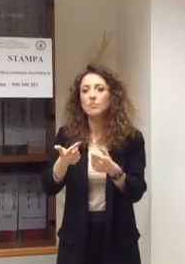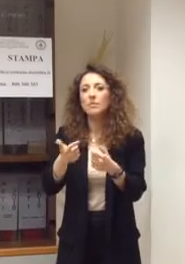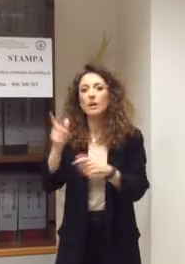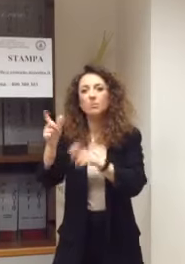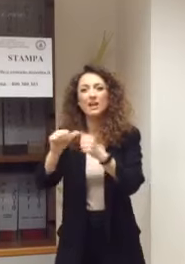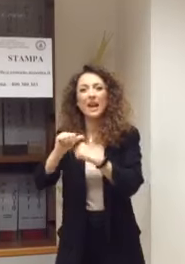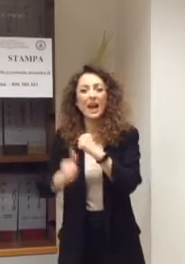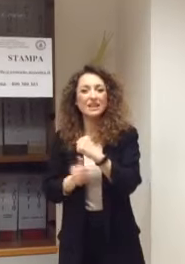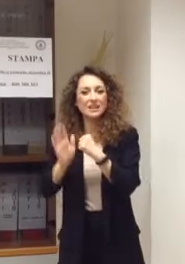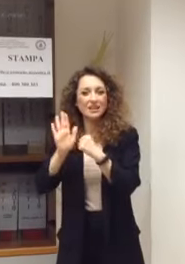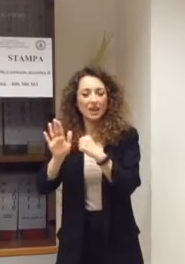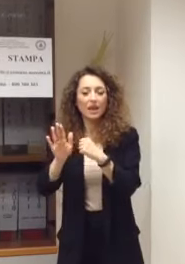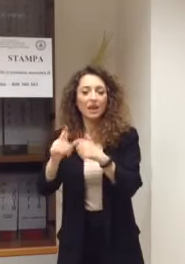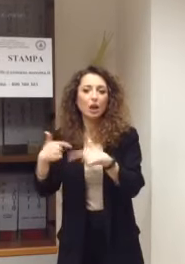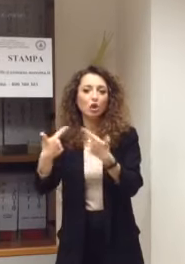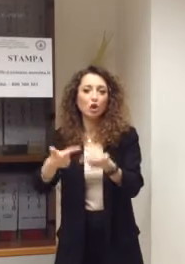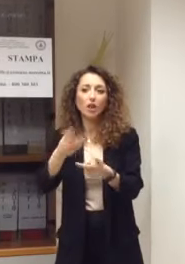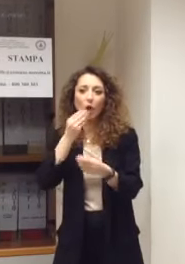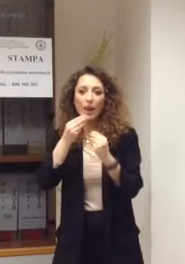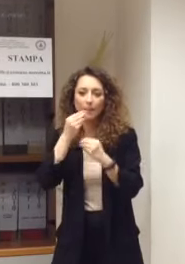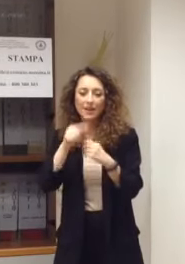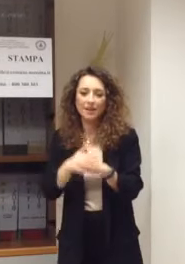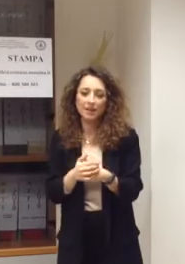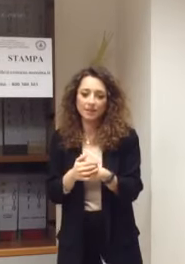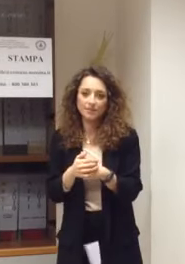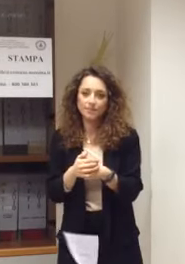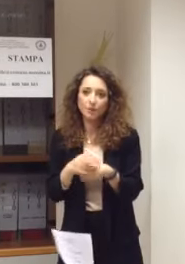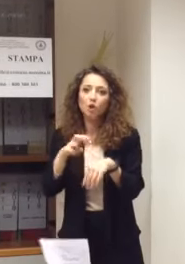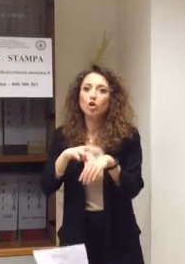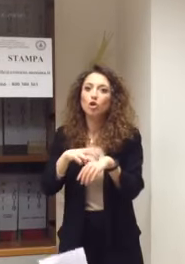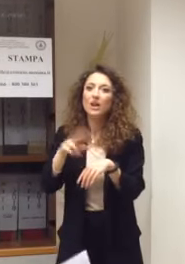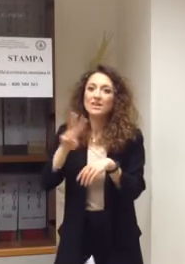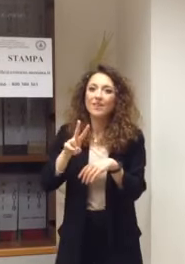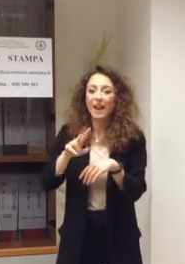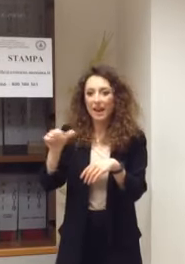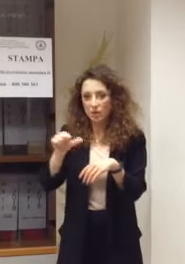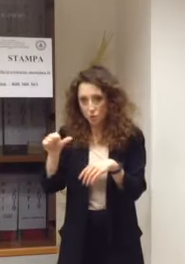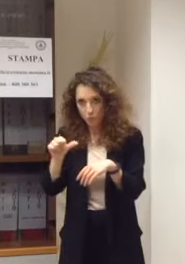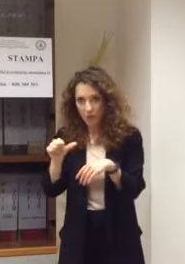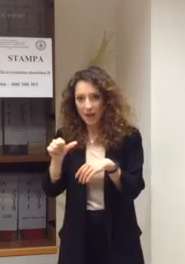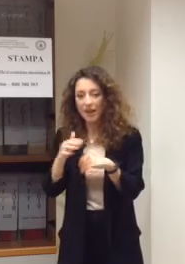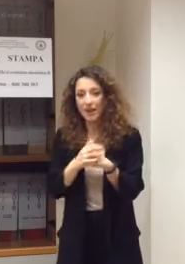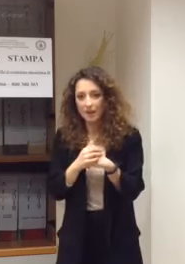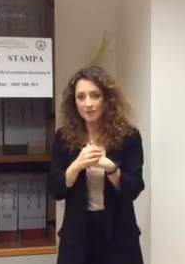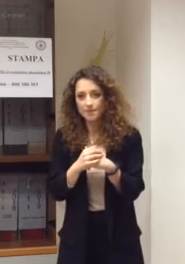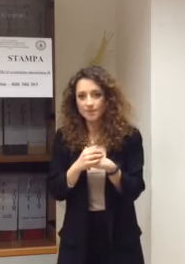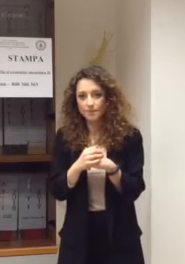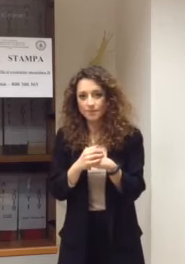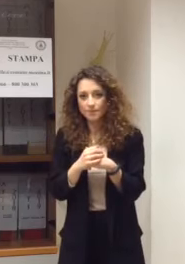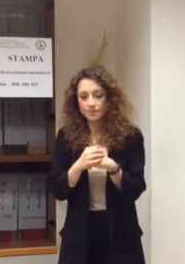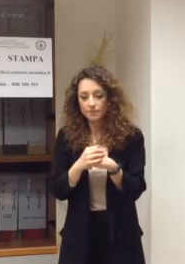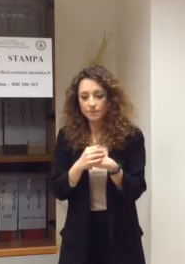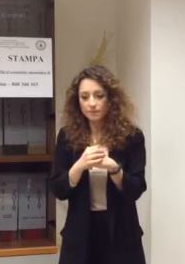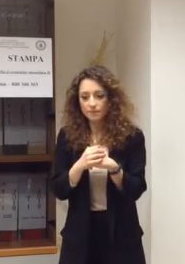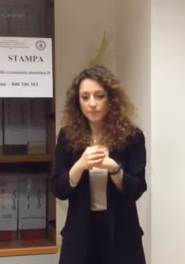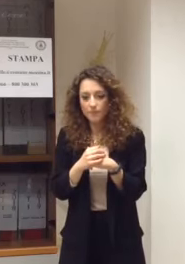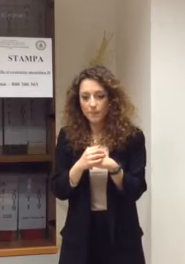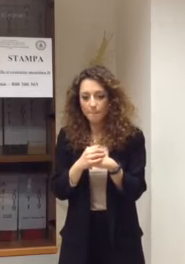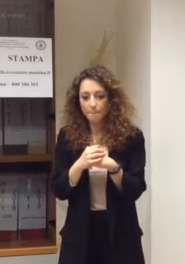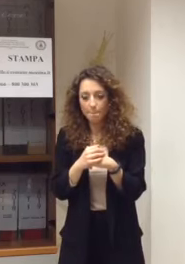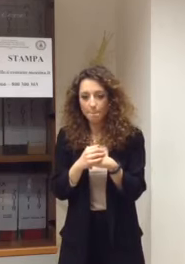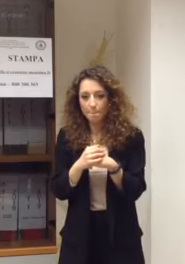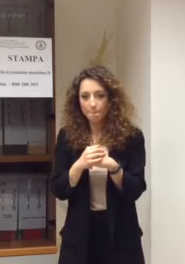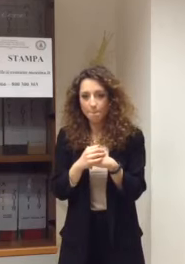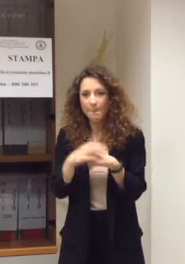degli alimentari, la dottoressa Valeria Squini che ha donato della farina, il signor Velardo ed Andrea